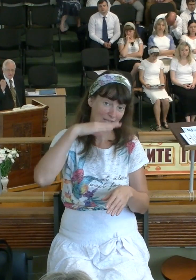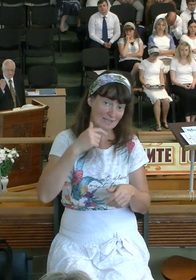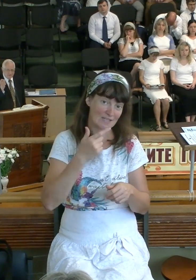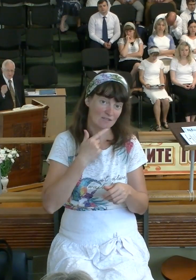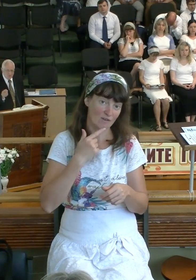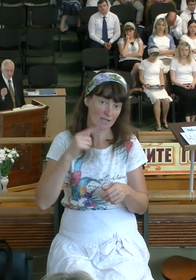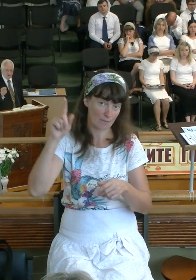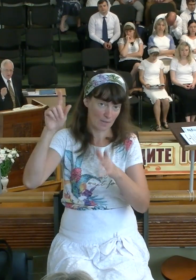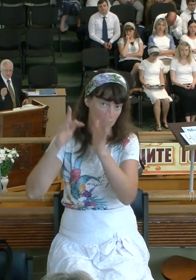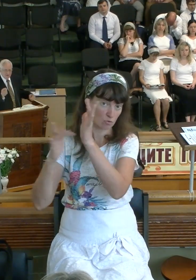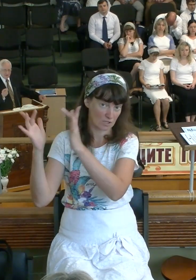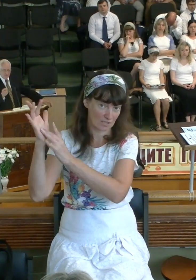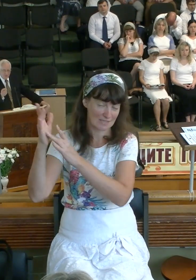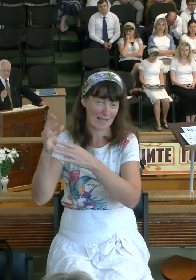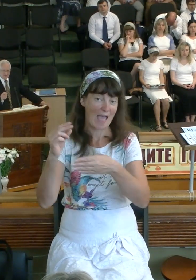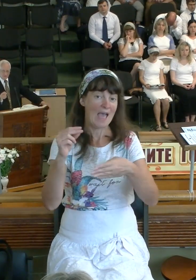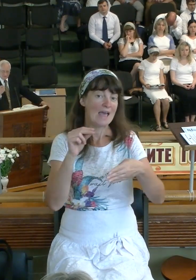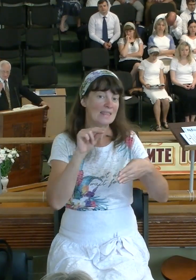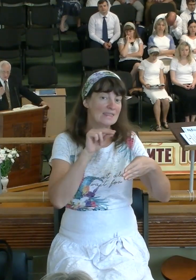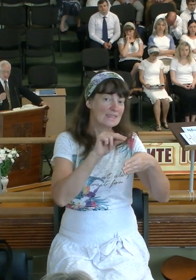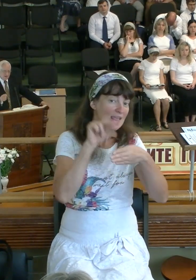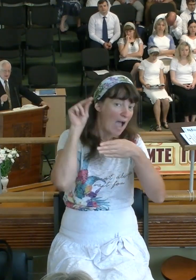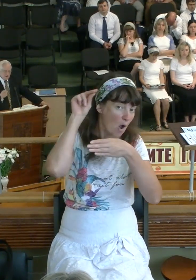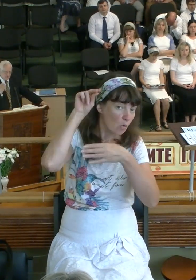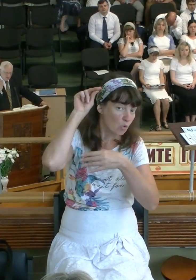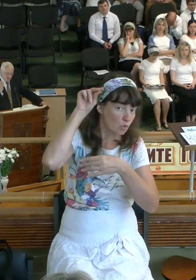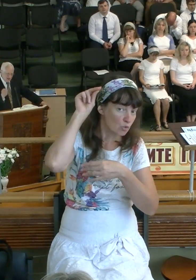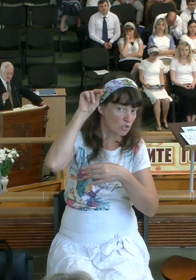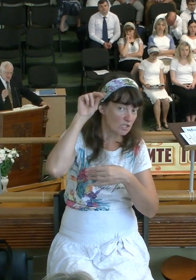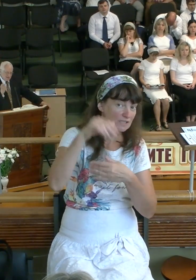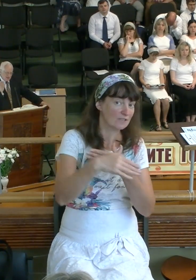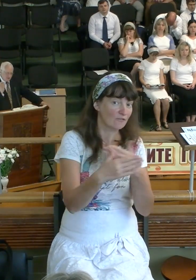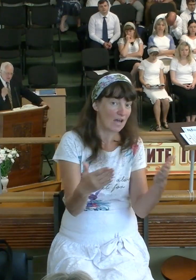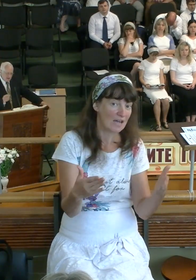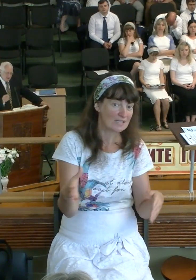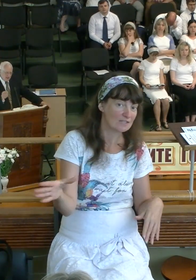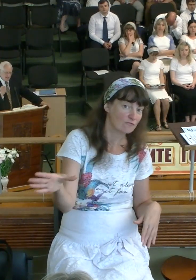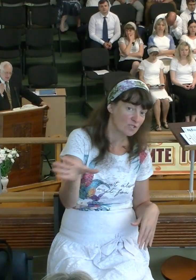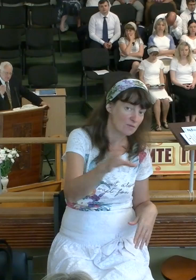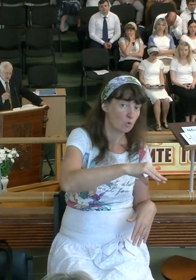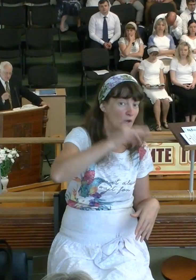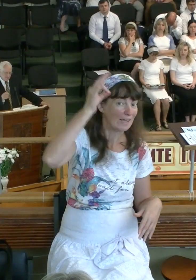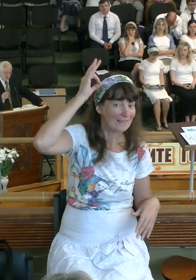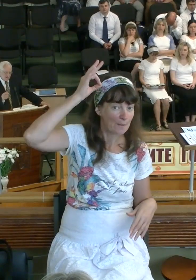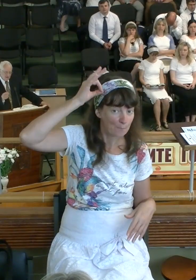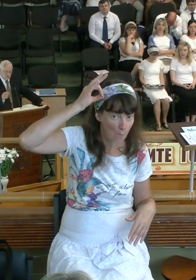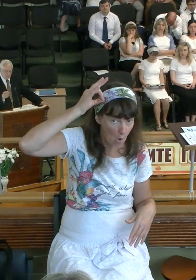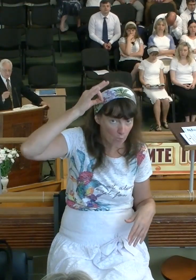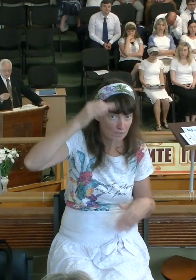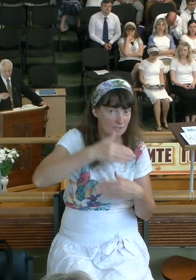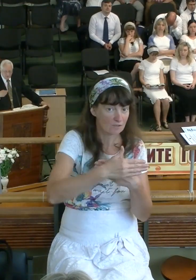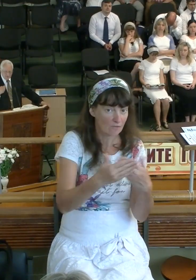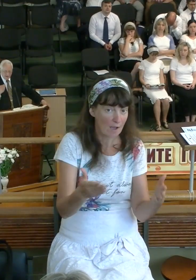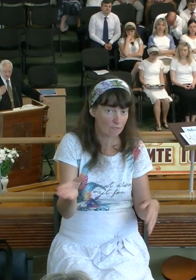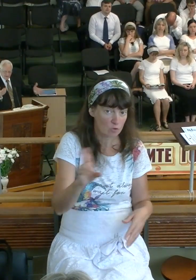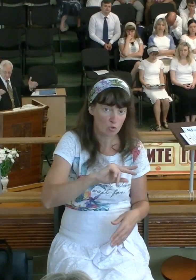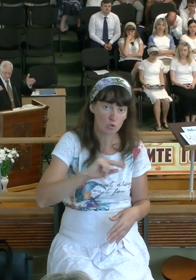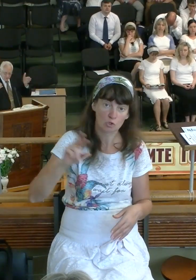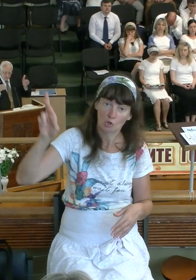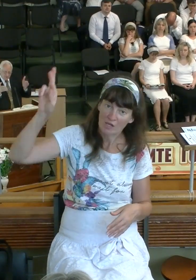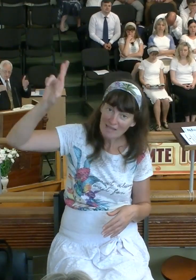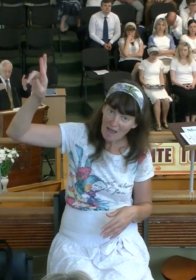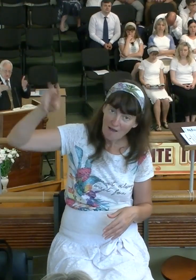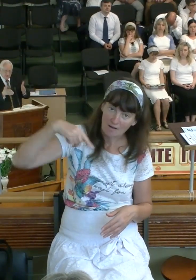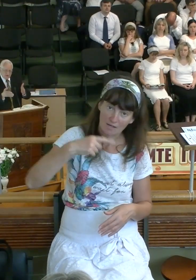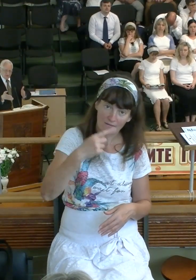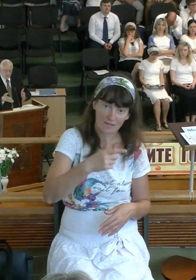вас всему и напомнит вам все, что я говорил вам. Дух Святой